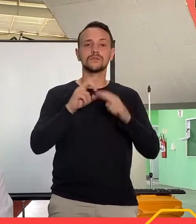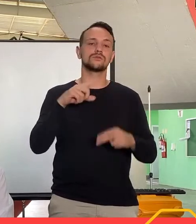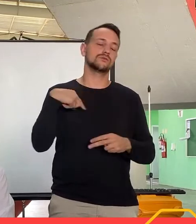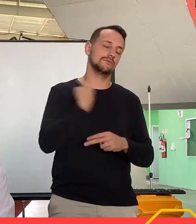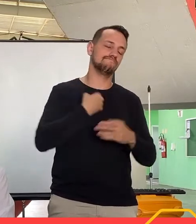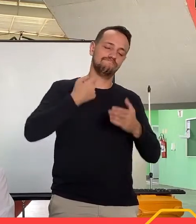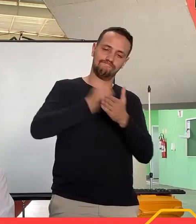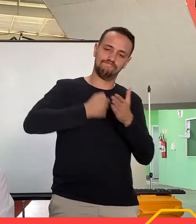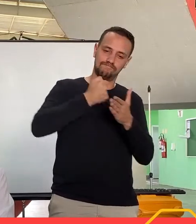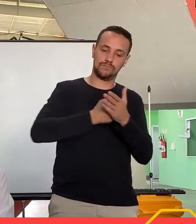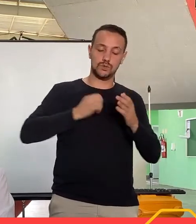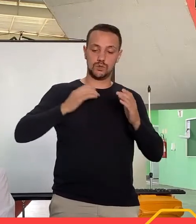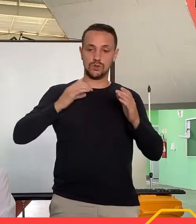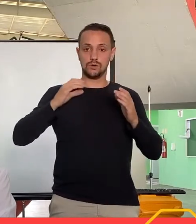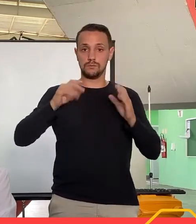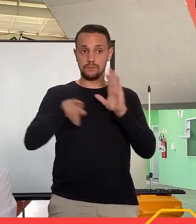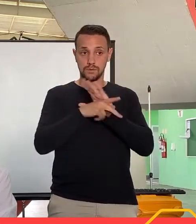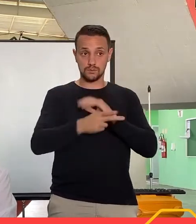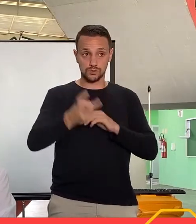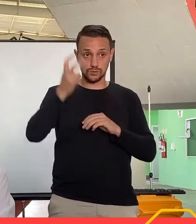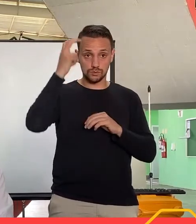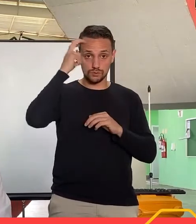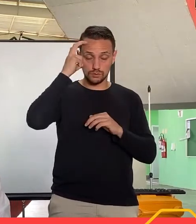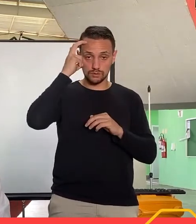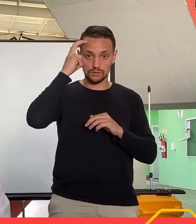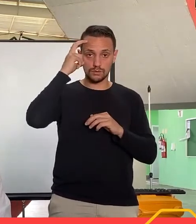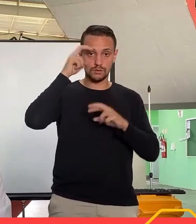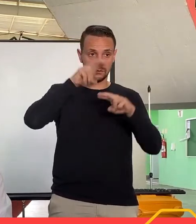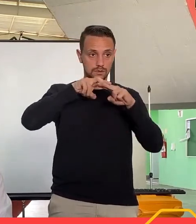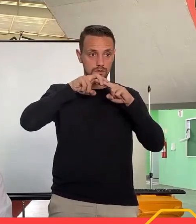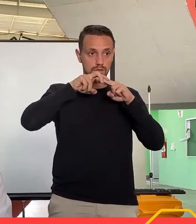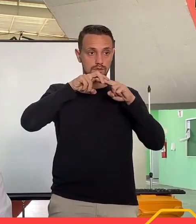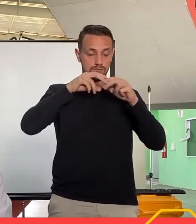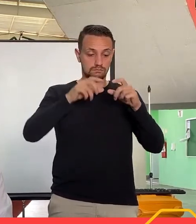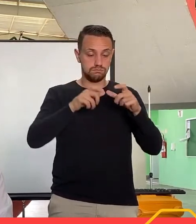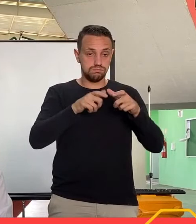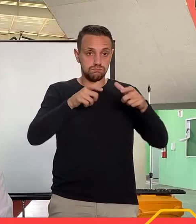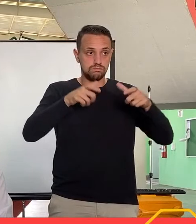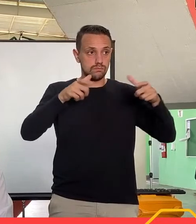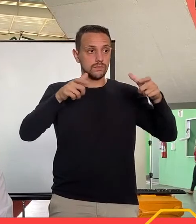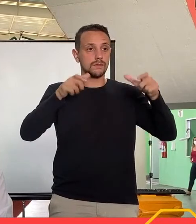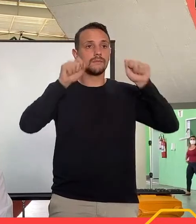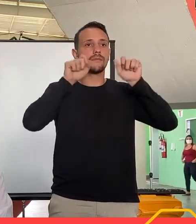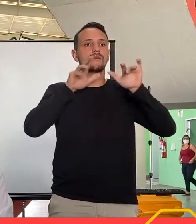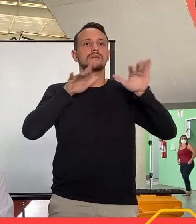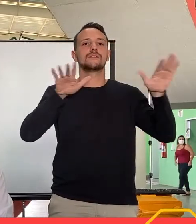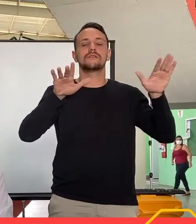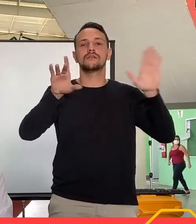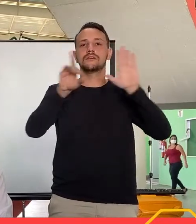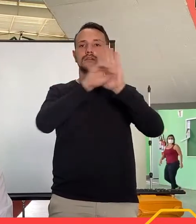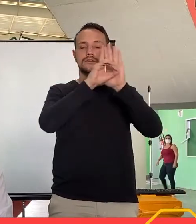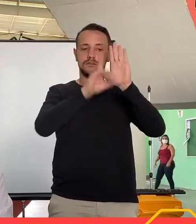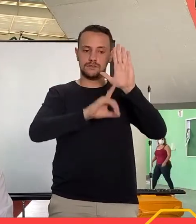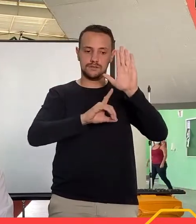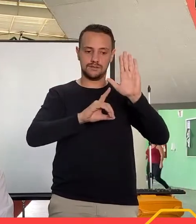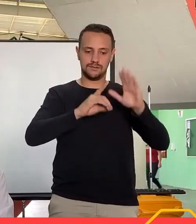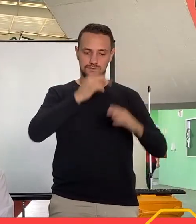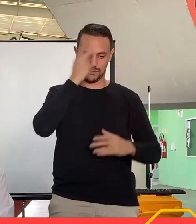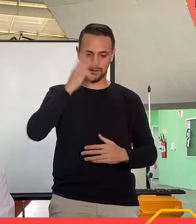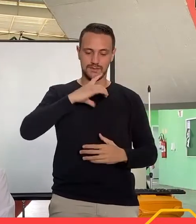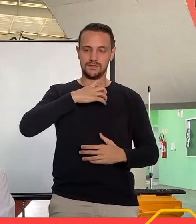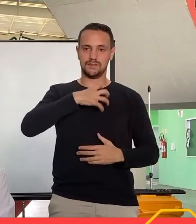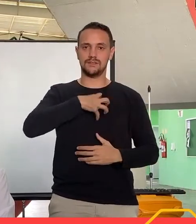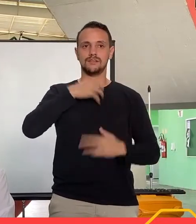cultural associada a essas jornadas de ampliação de direitos, de dignidade da